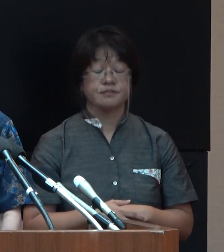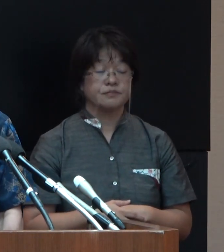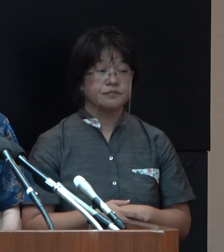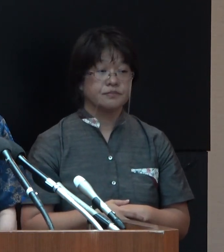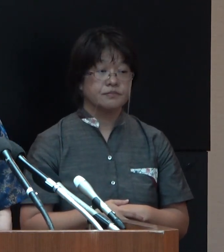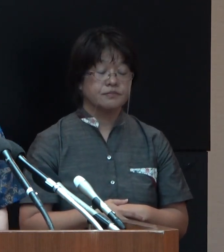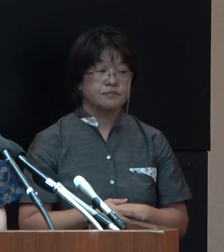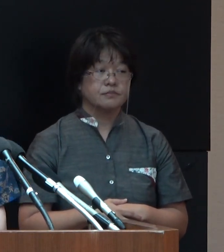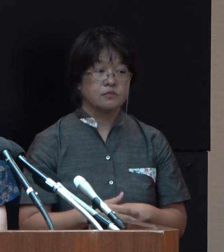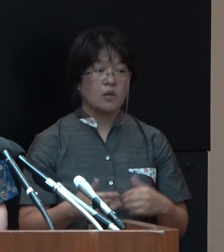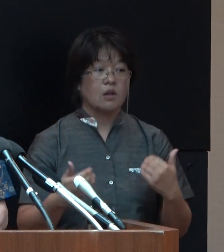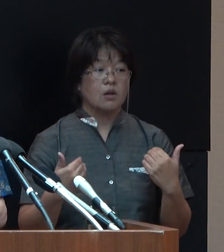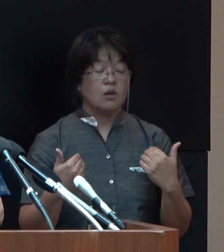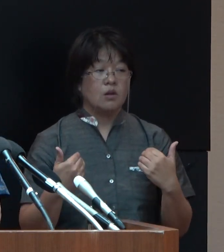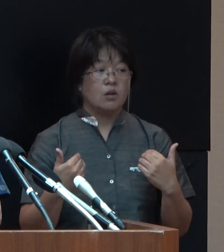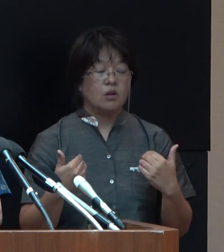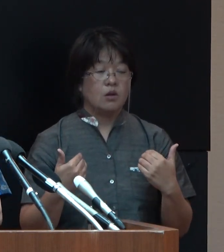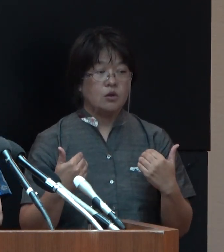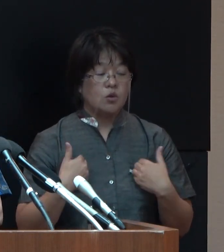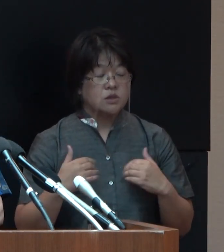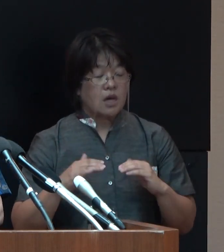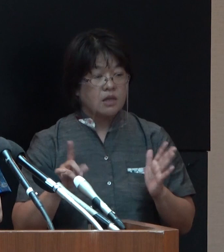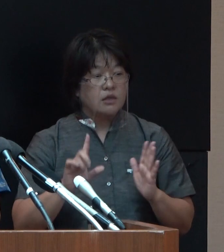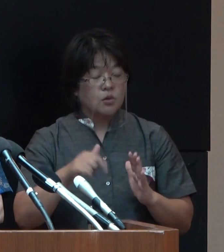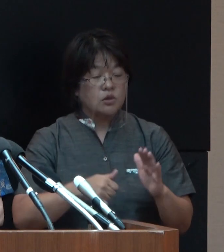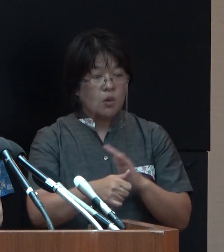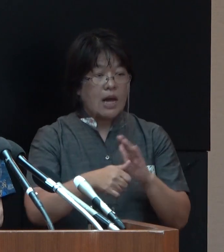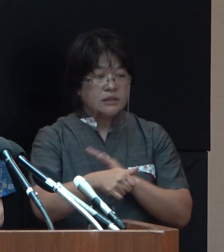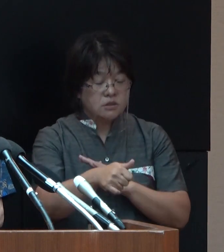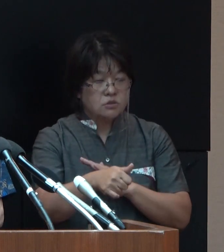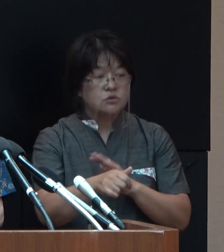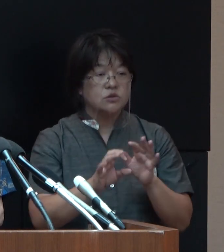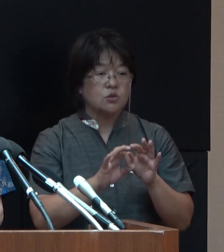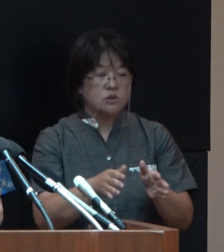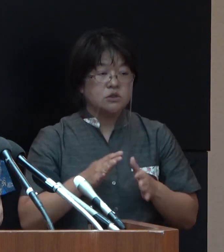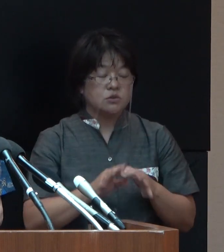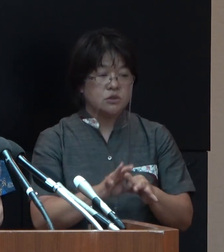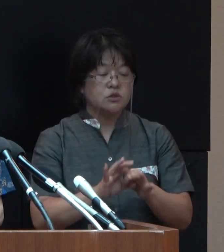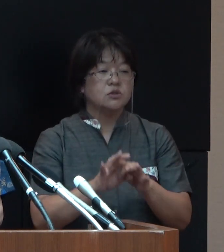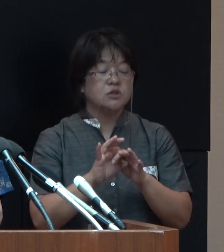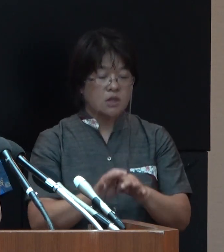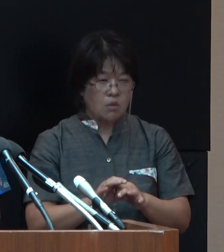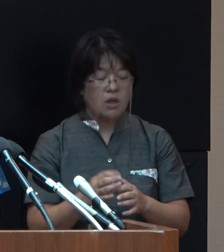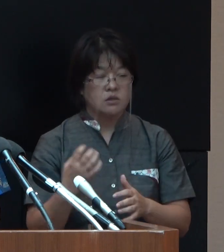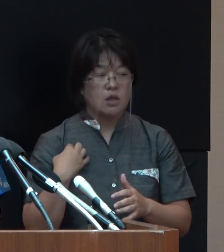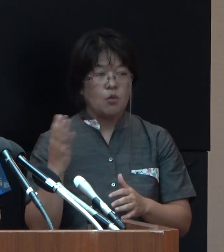から説明をしていただきたいと思いますが、なぜこの時期かというと、繰り返し申し上げておりますけれども、